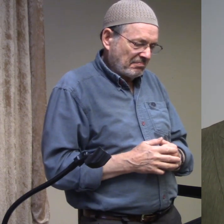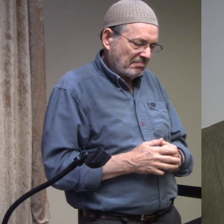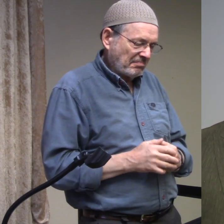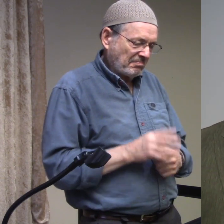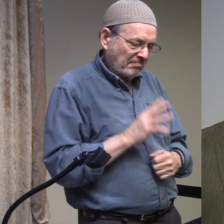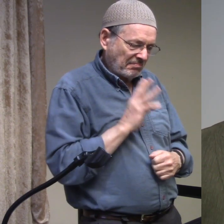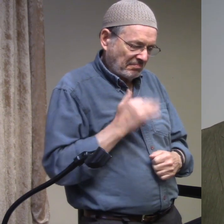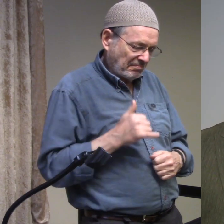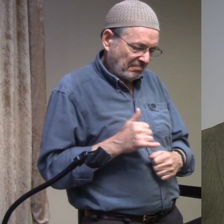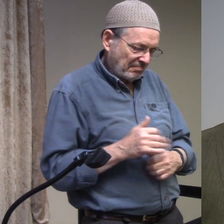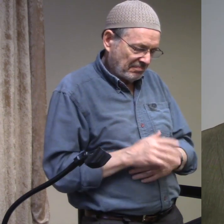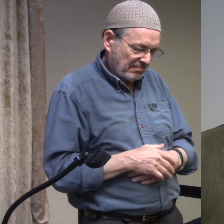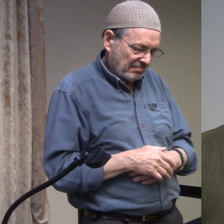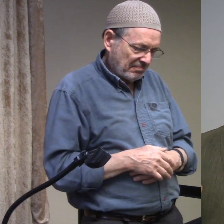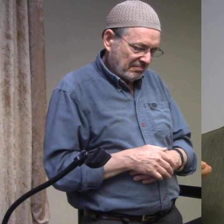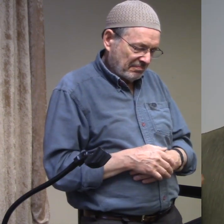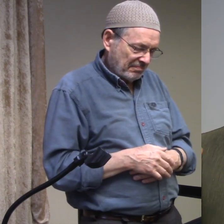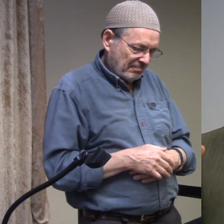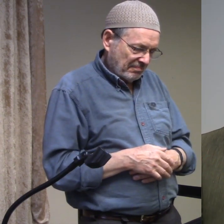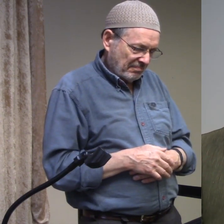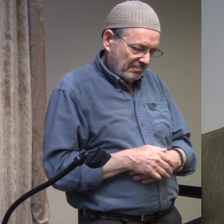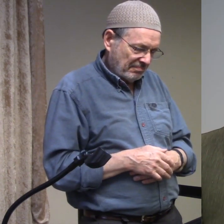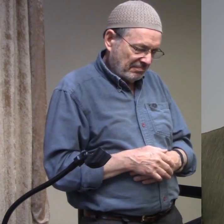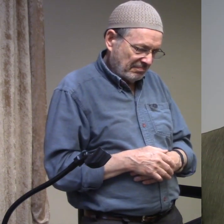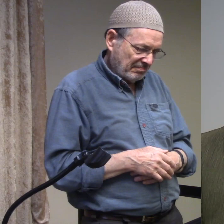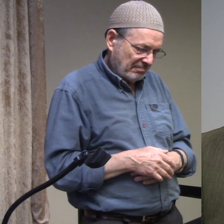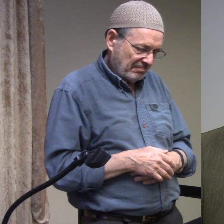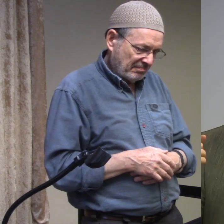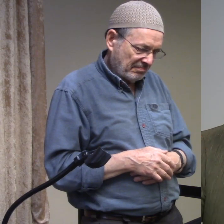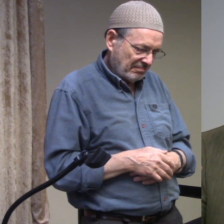وطلقها وفي طاعة الرحمن شمر